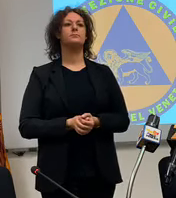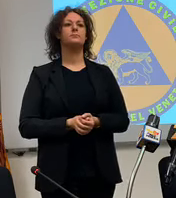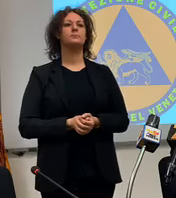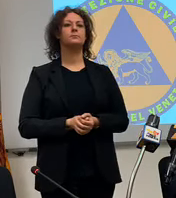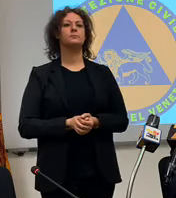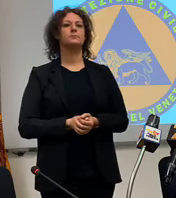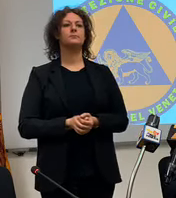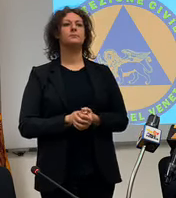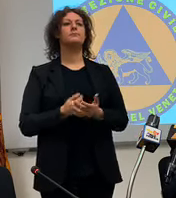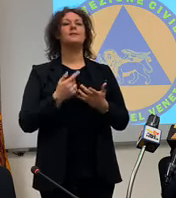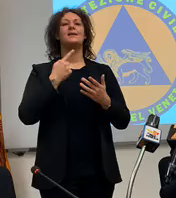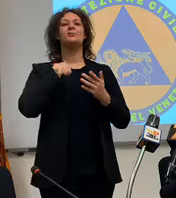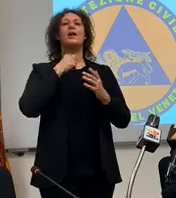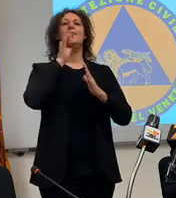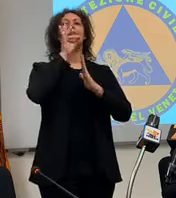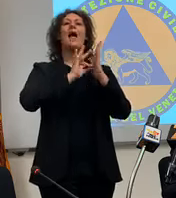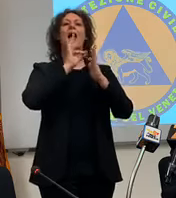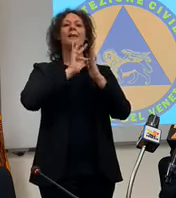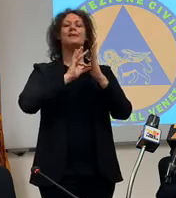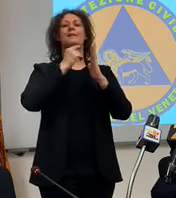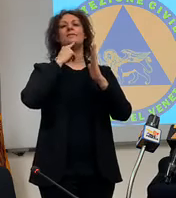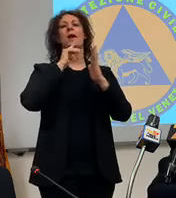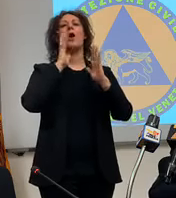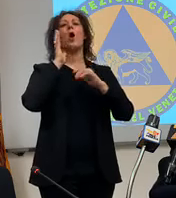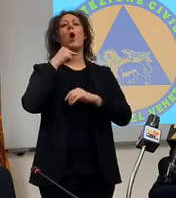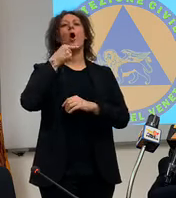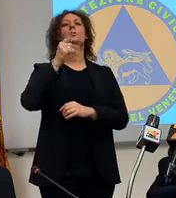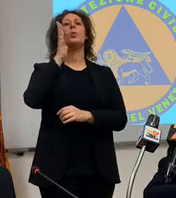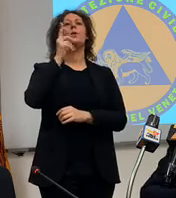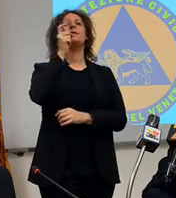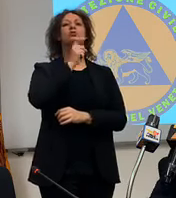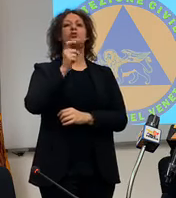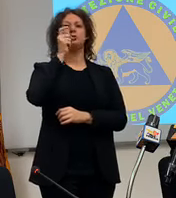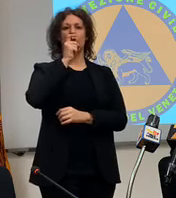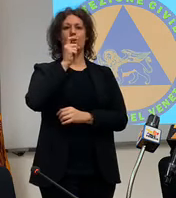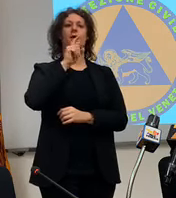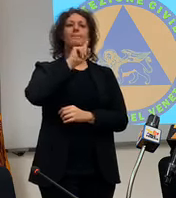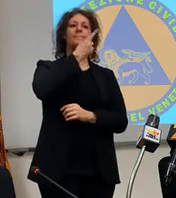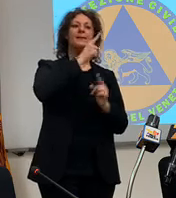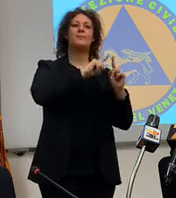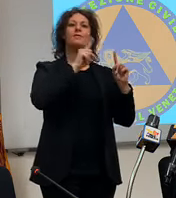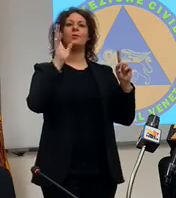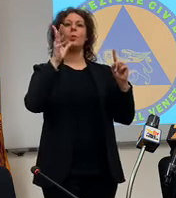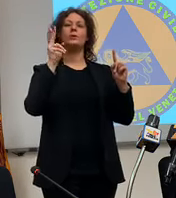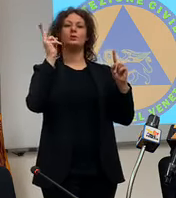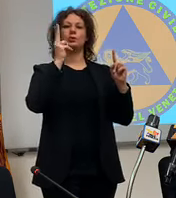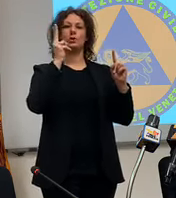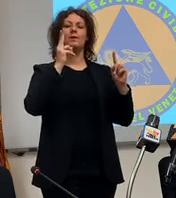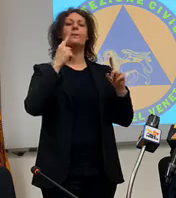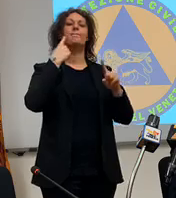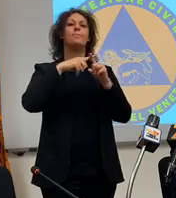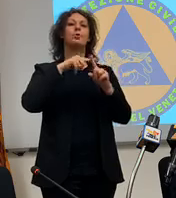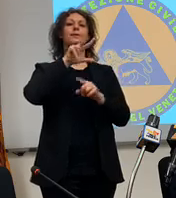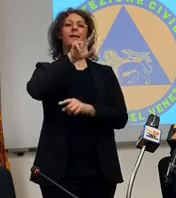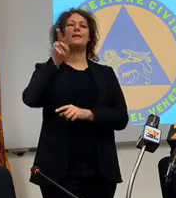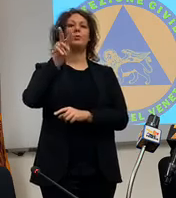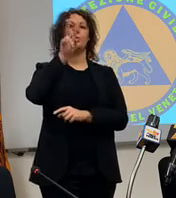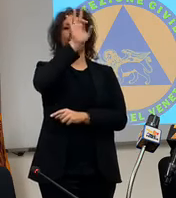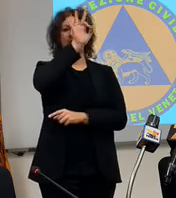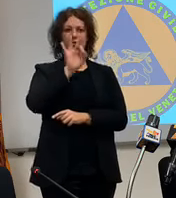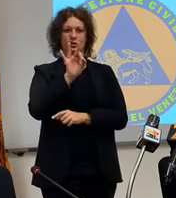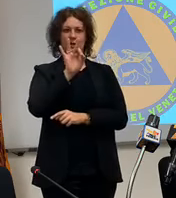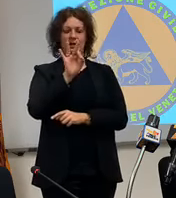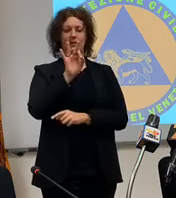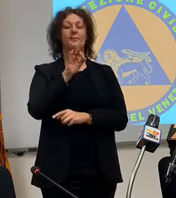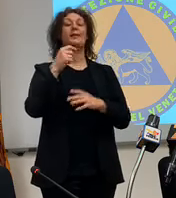in 15 giorni quindi il primo i primi 15 giorni dall'1 al 15 novembre più 32% invece